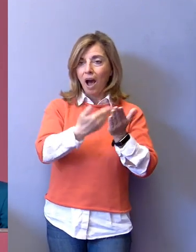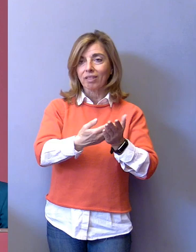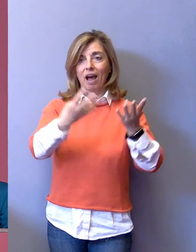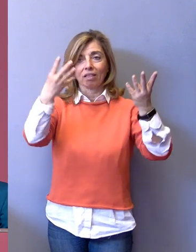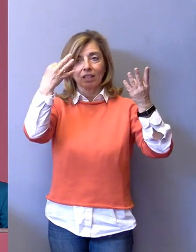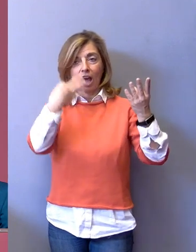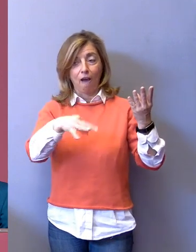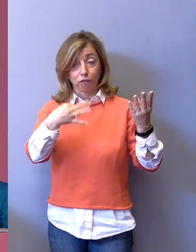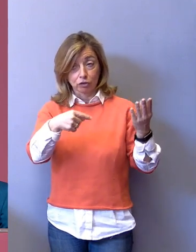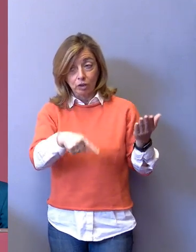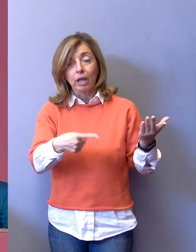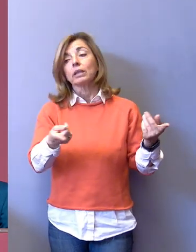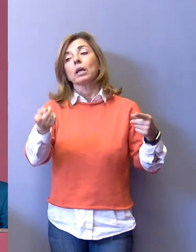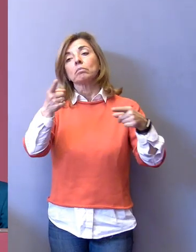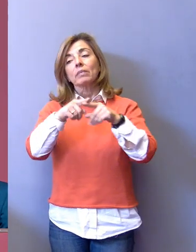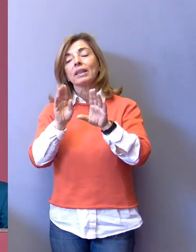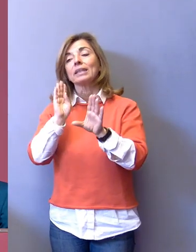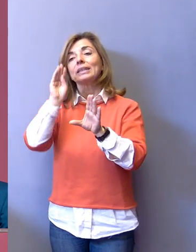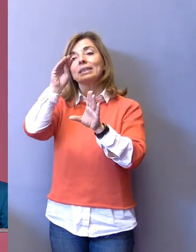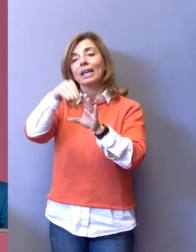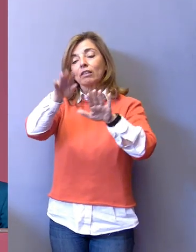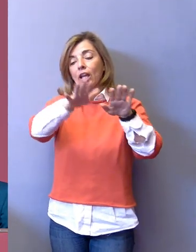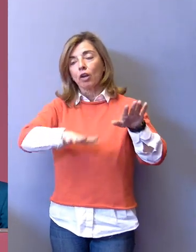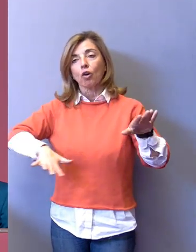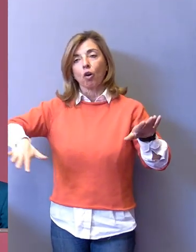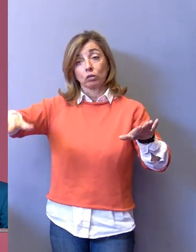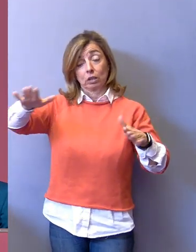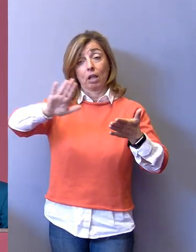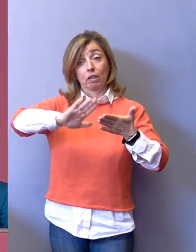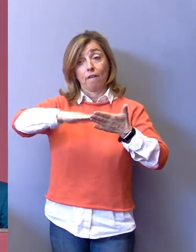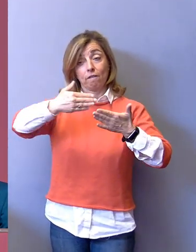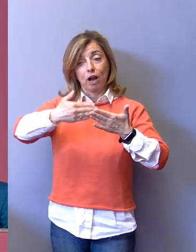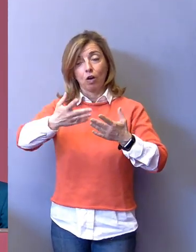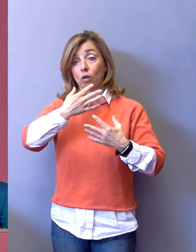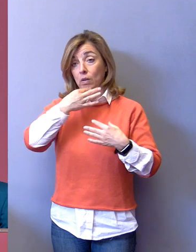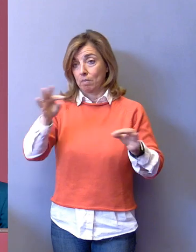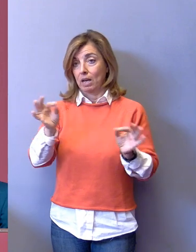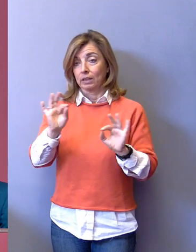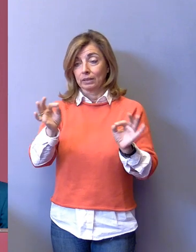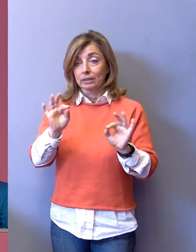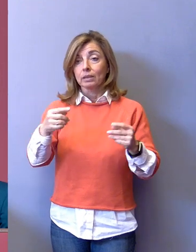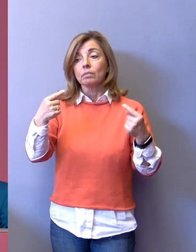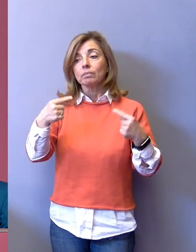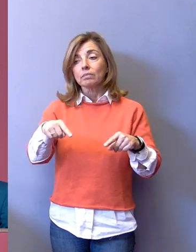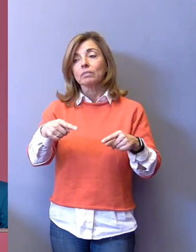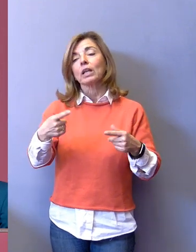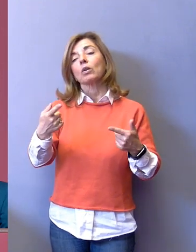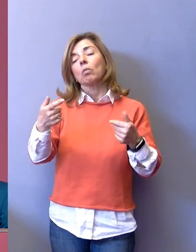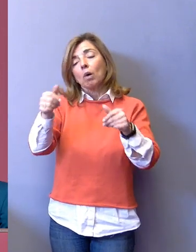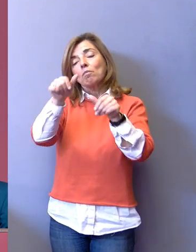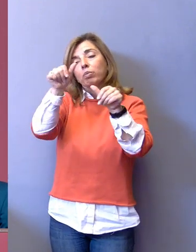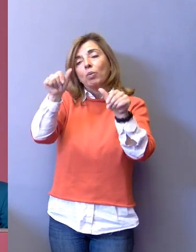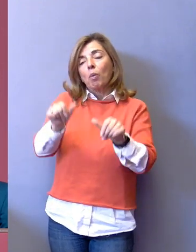e perché no inserite in contesti di grande pregio e di grande bellezza un modo per valorizzare questa bellezza